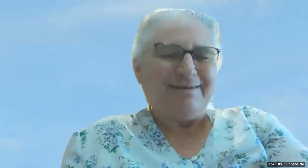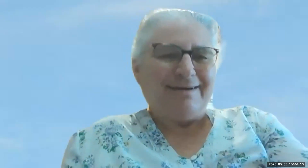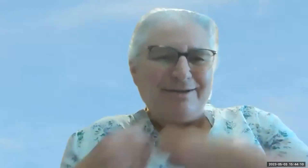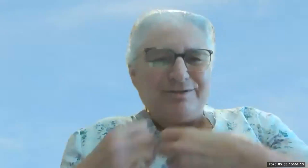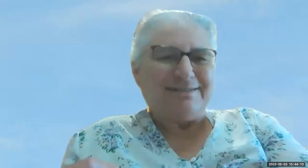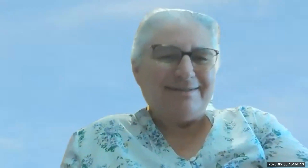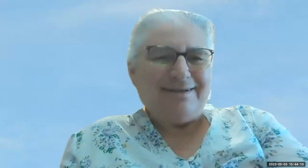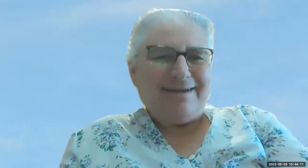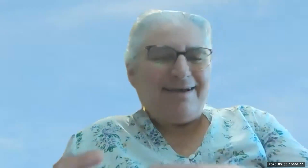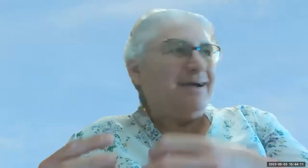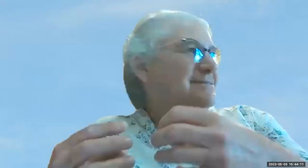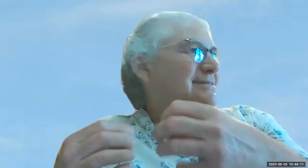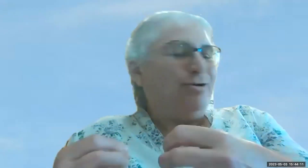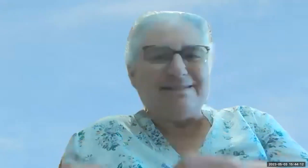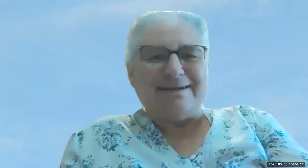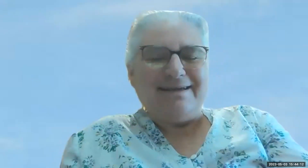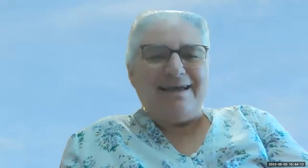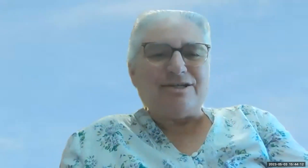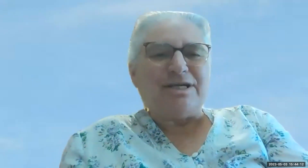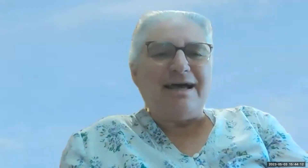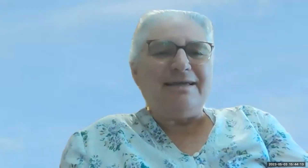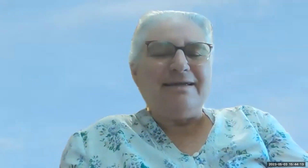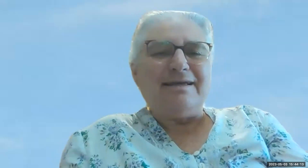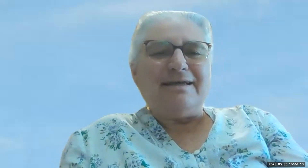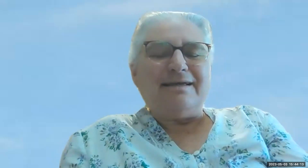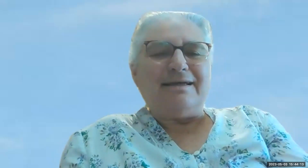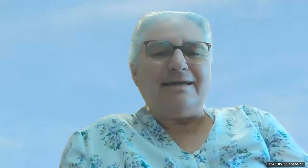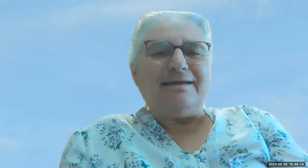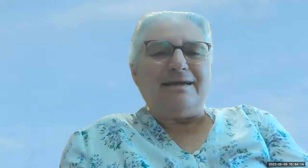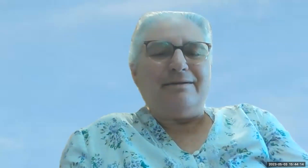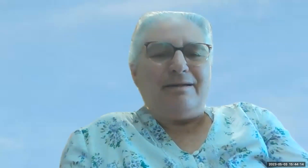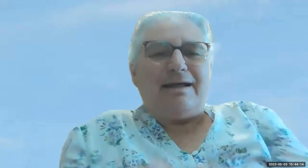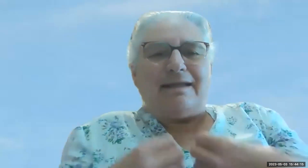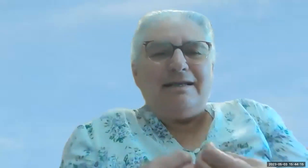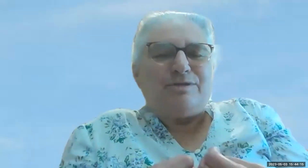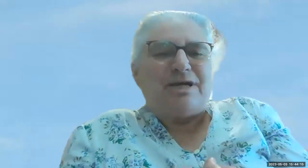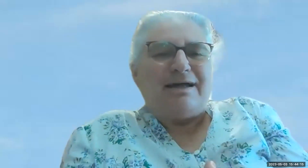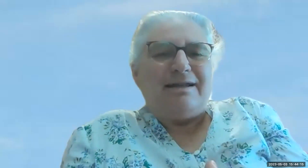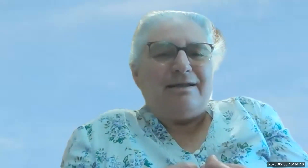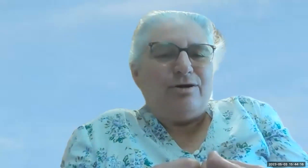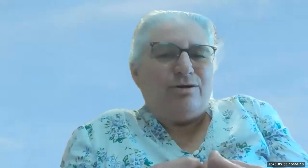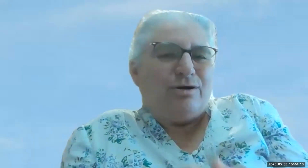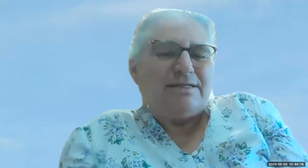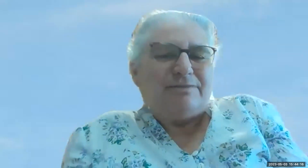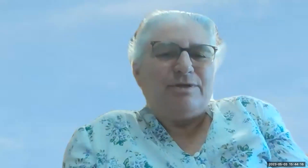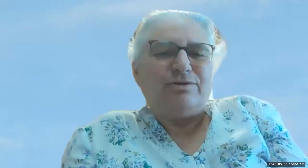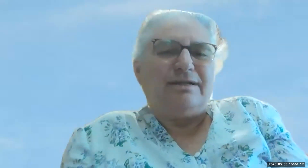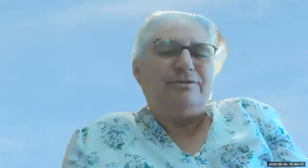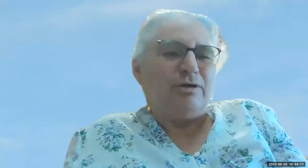אני אוטיסטי אז זה לא זה השאלה היא אני למשל לא עשיתי בדיקות גנטיות